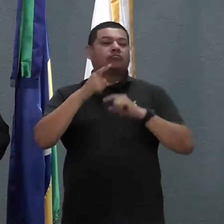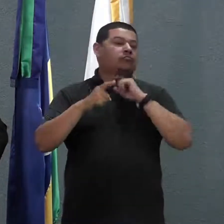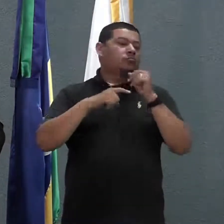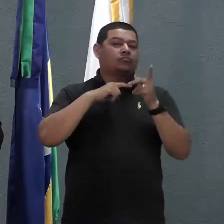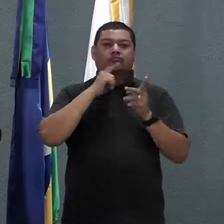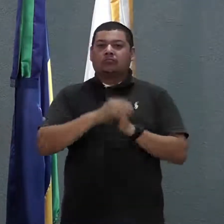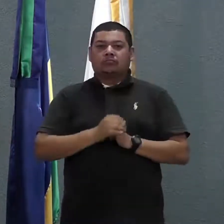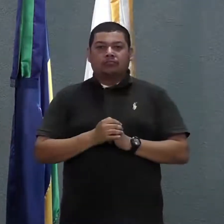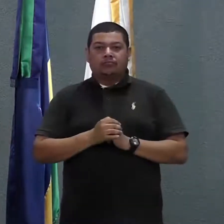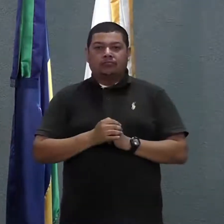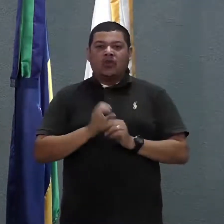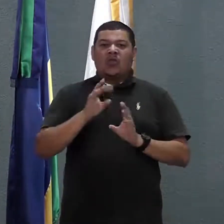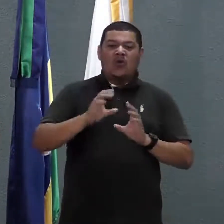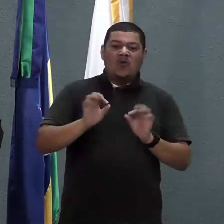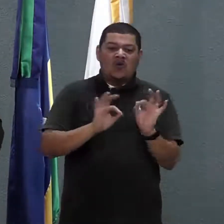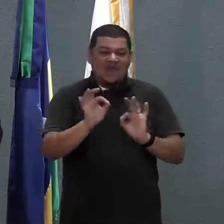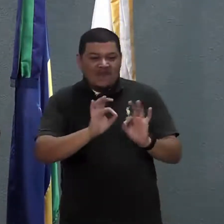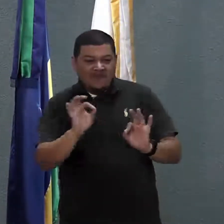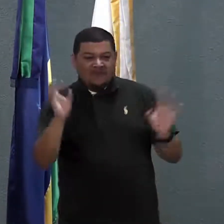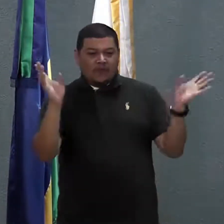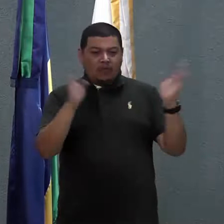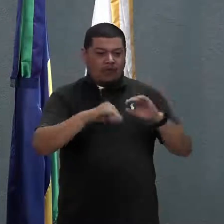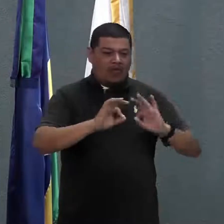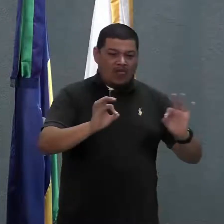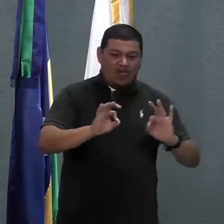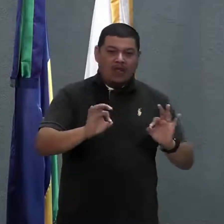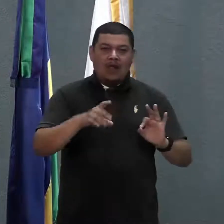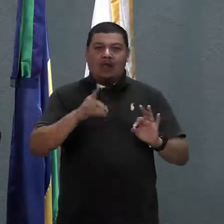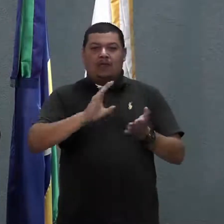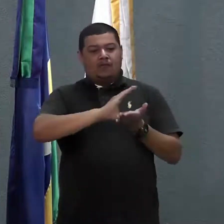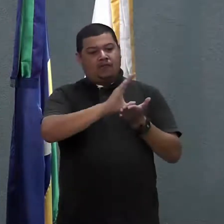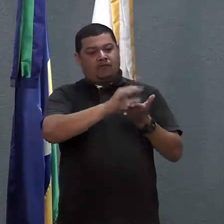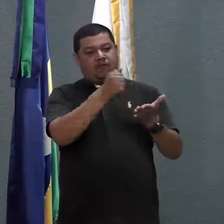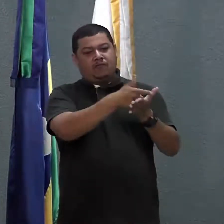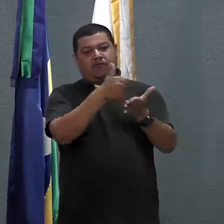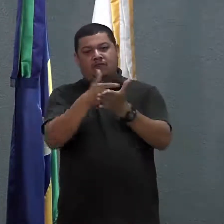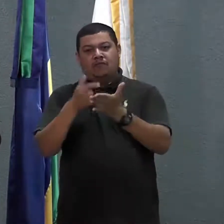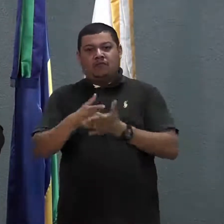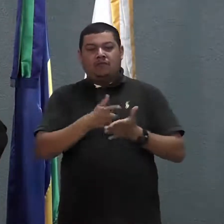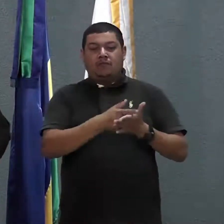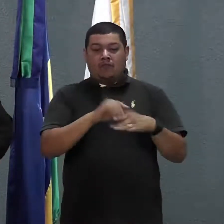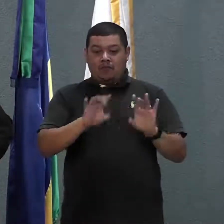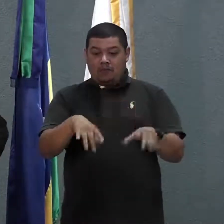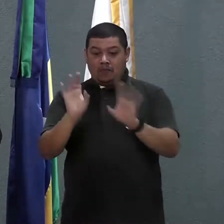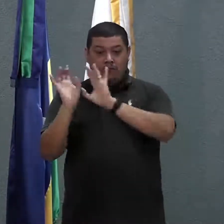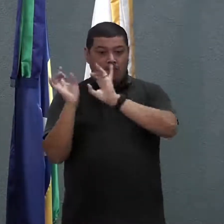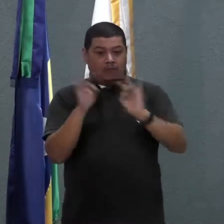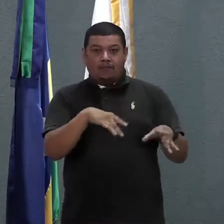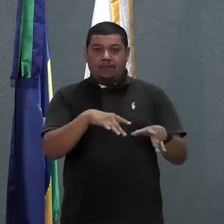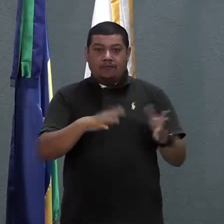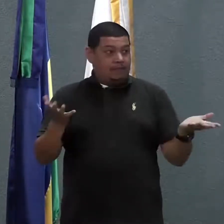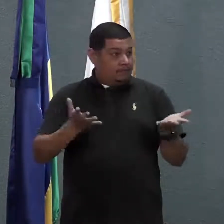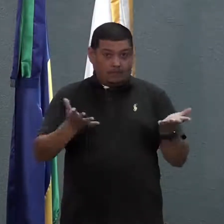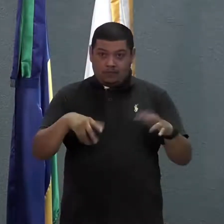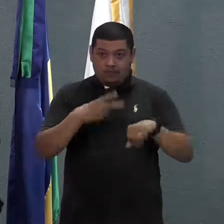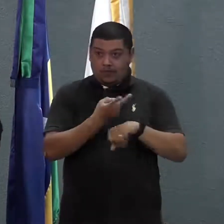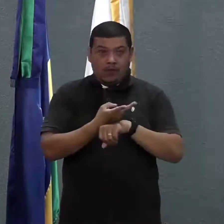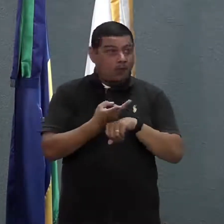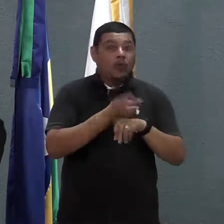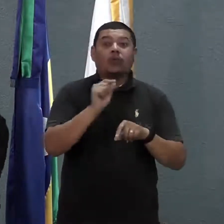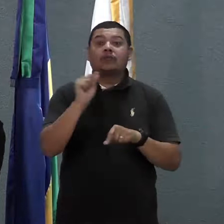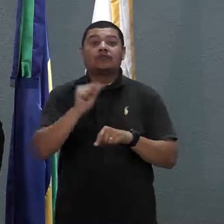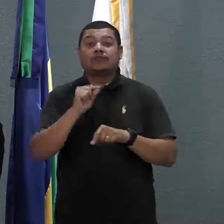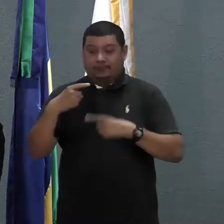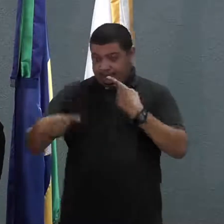adiantar ficar fazendo paliativo e jogando dinheiro pela janela. E agora, eu procuro na política,